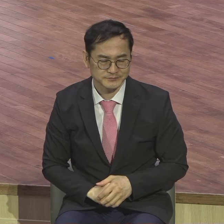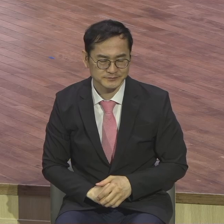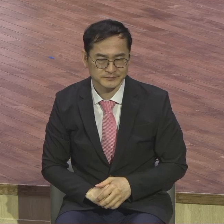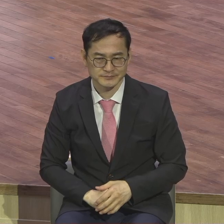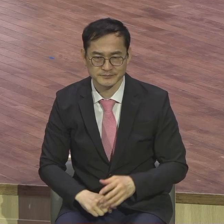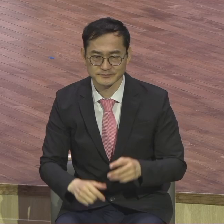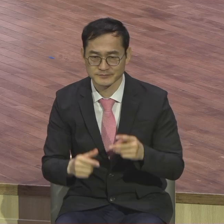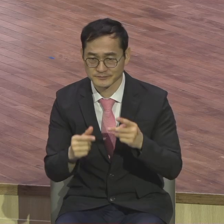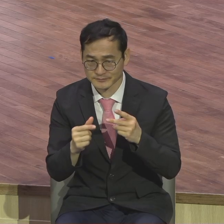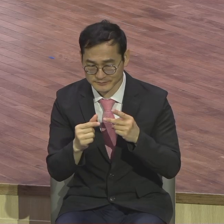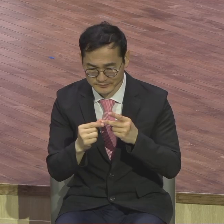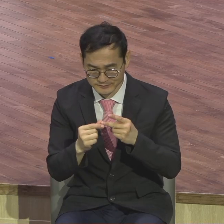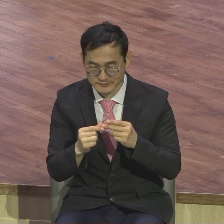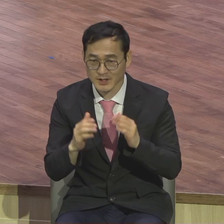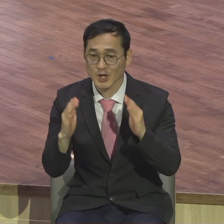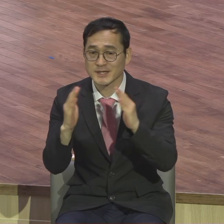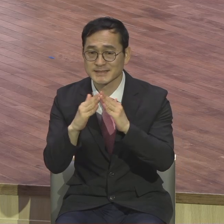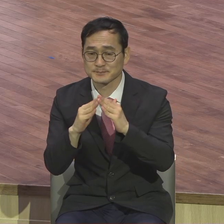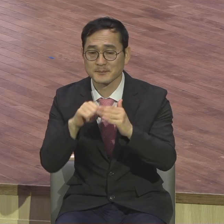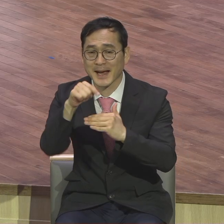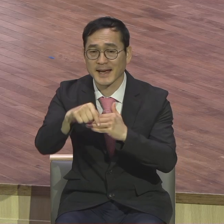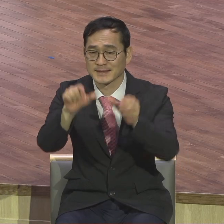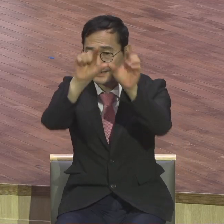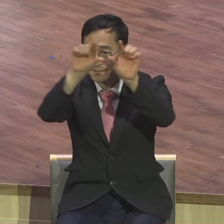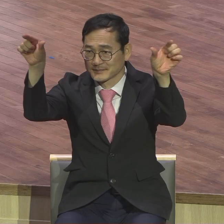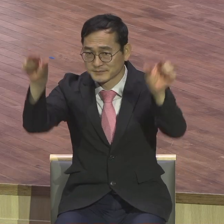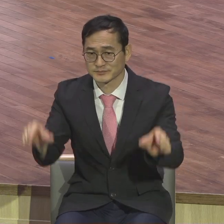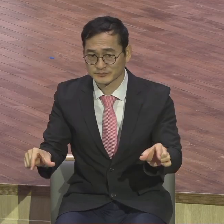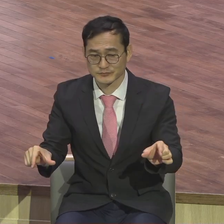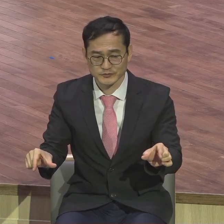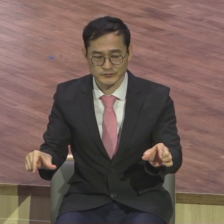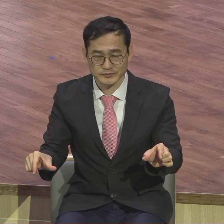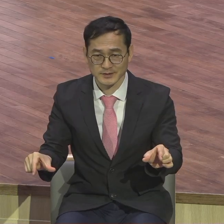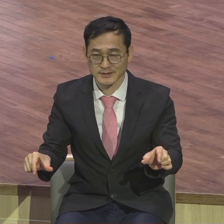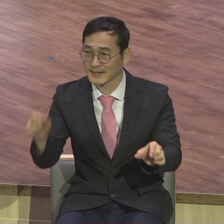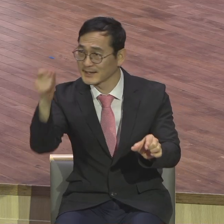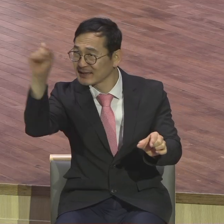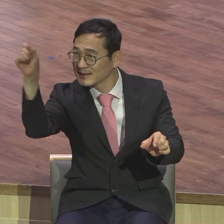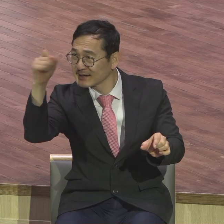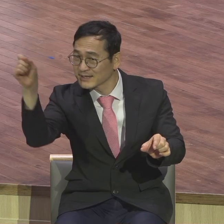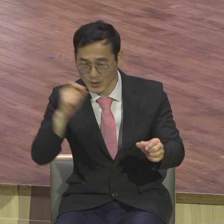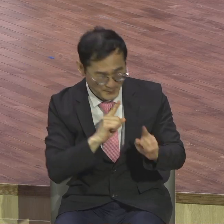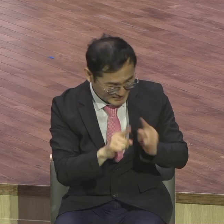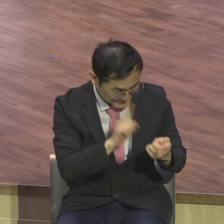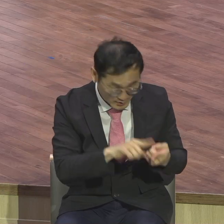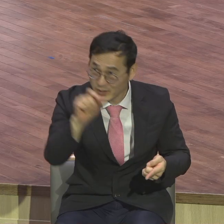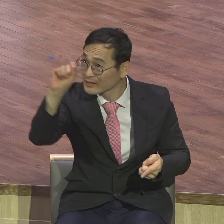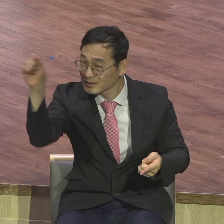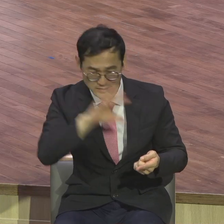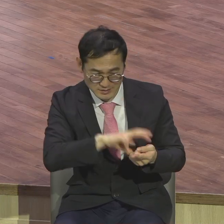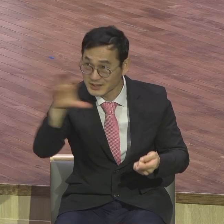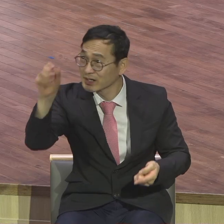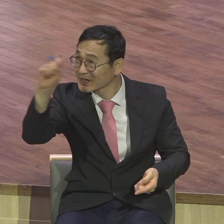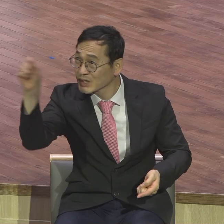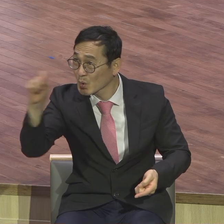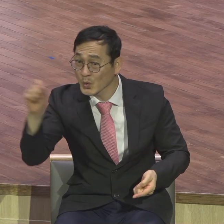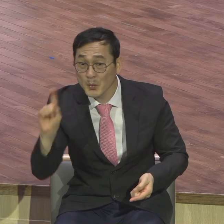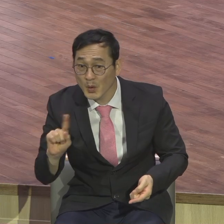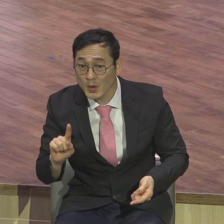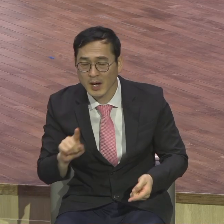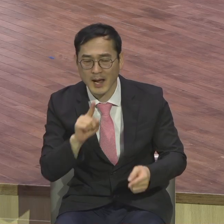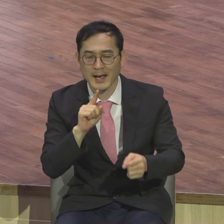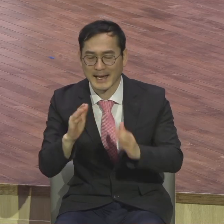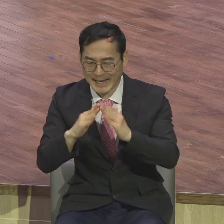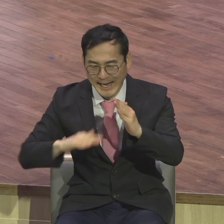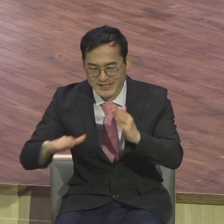그리고 짐 문술주하고 바깥문에 기록해 짐 문술주하고 바깥문에 기록해라 라는 말씀은 가정생활의 중심이